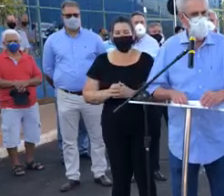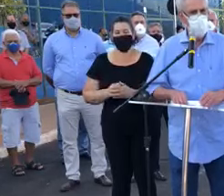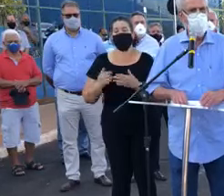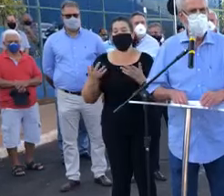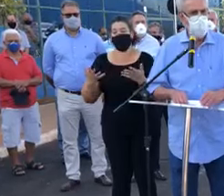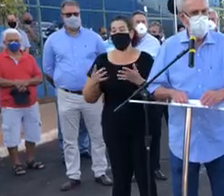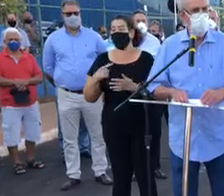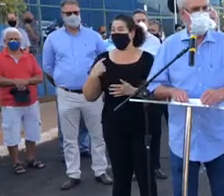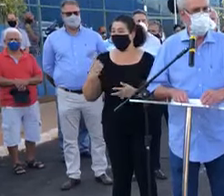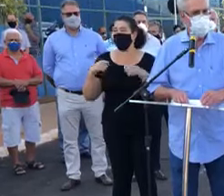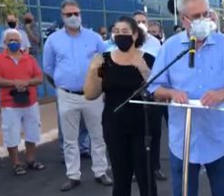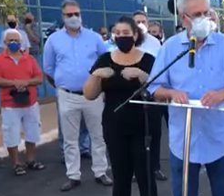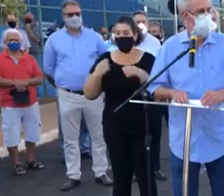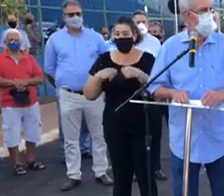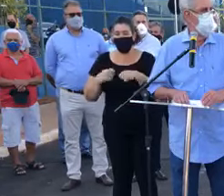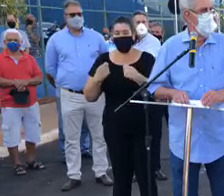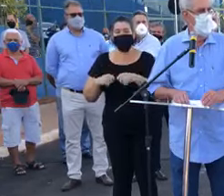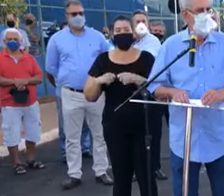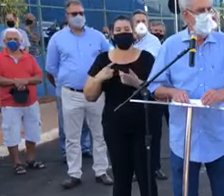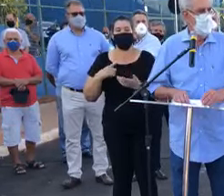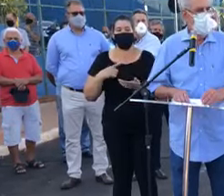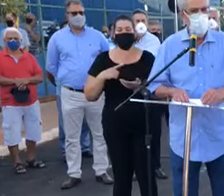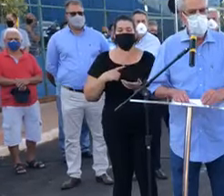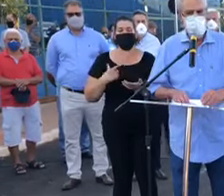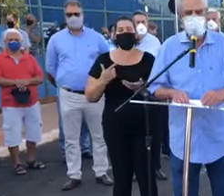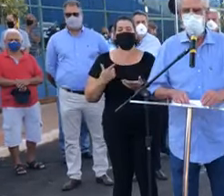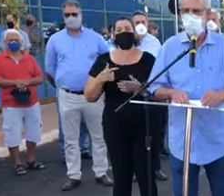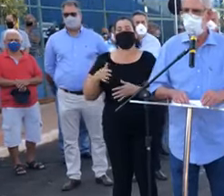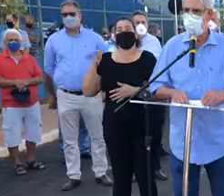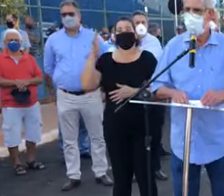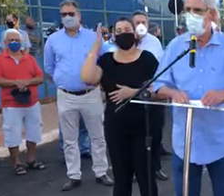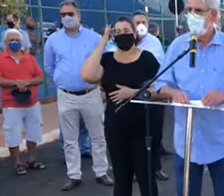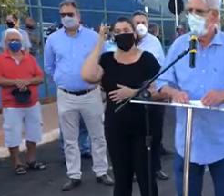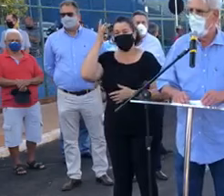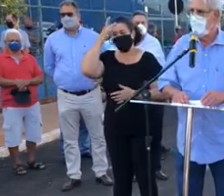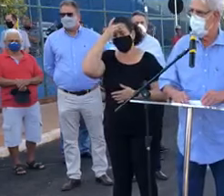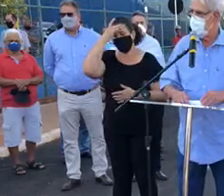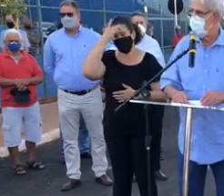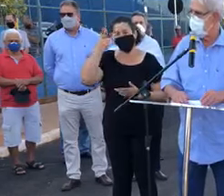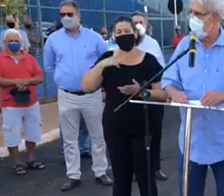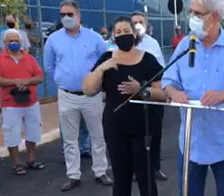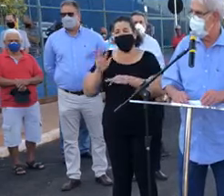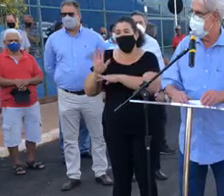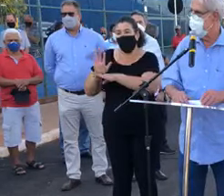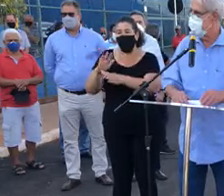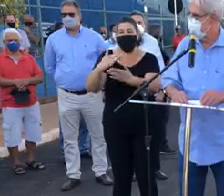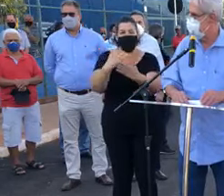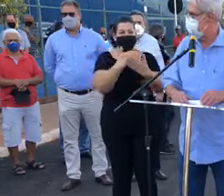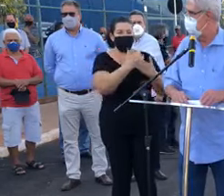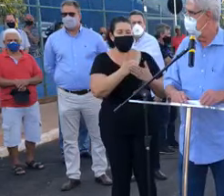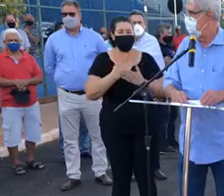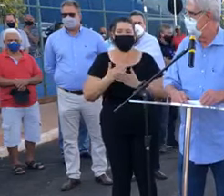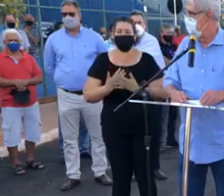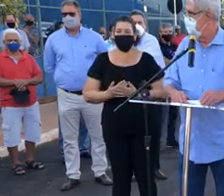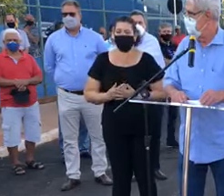Se nós não tivermos a decisão e a consciência de nos ajudarmos uns aos